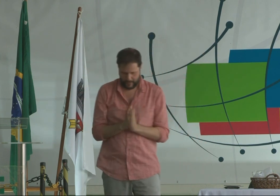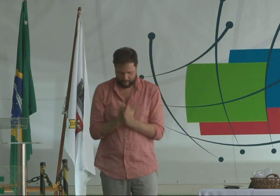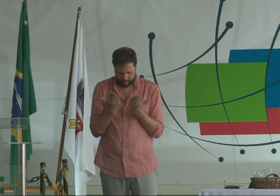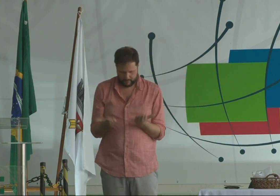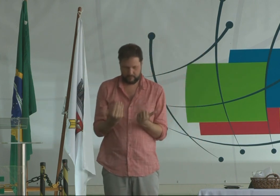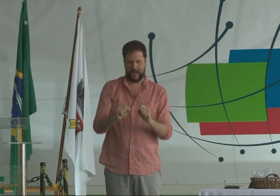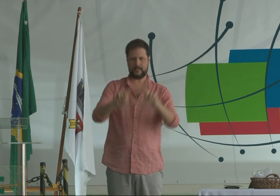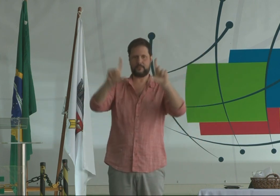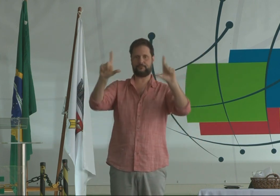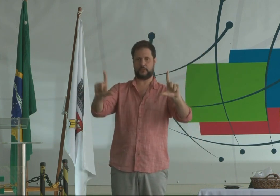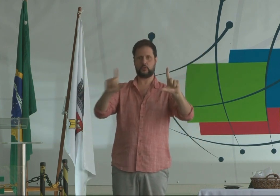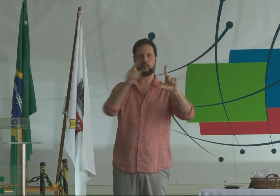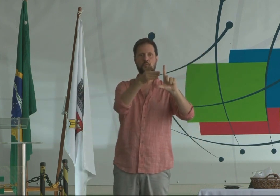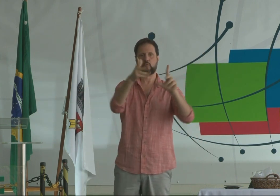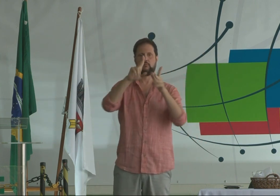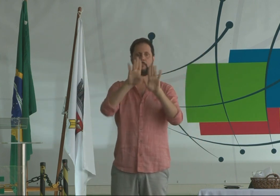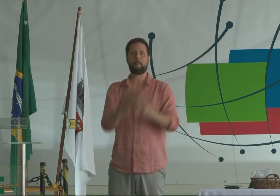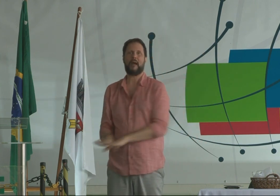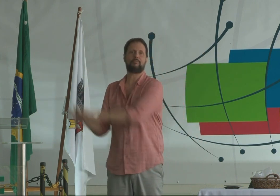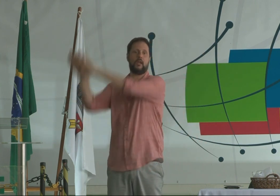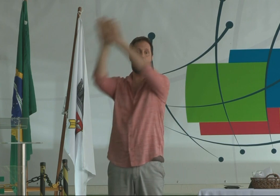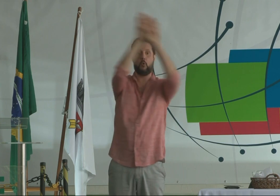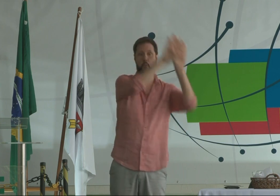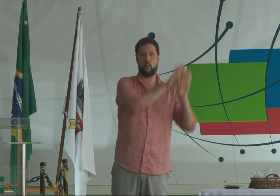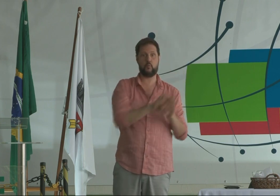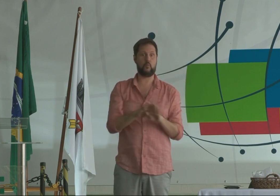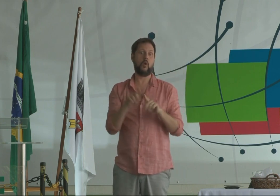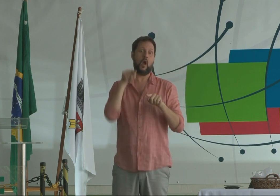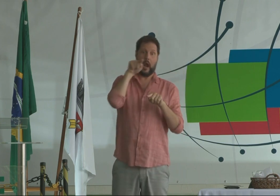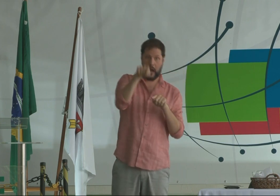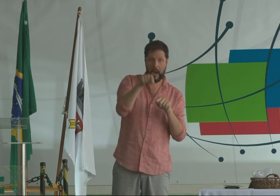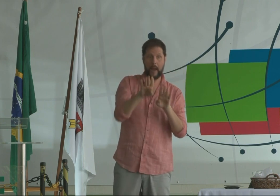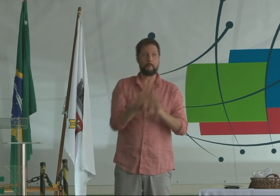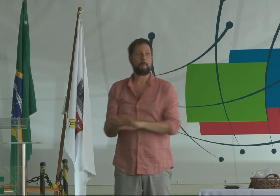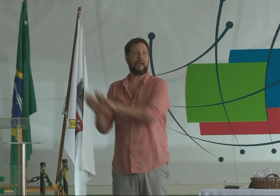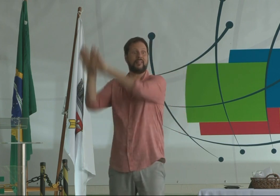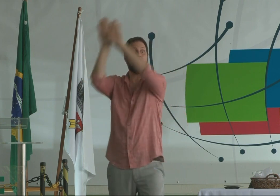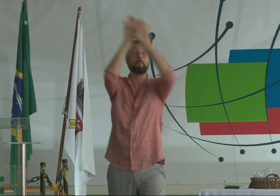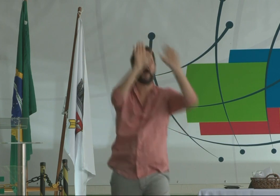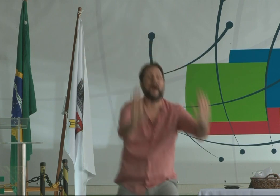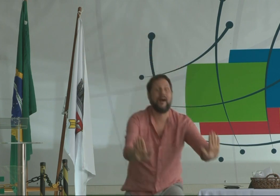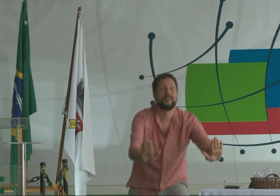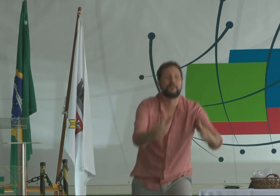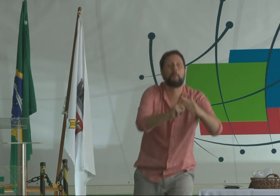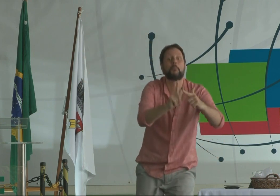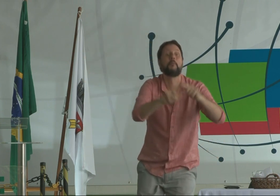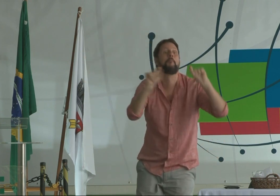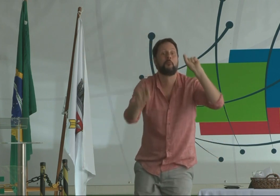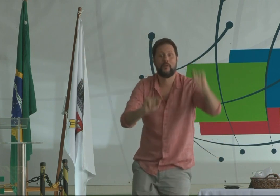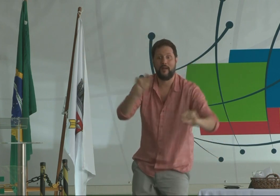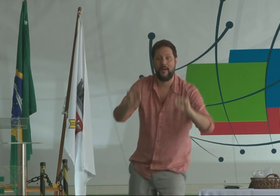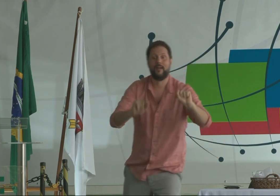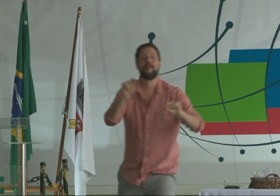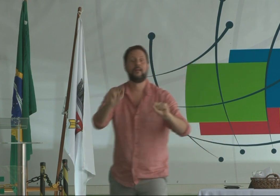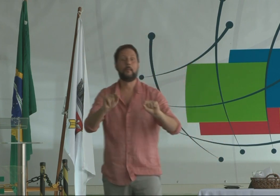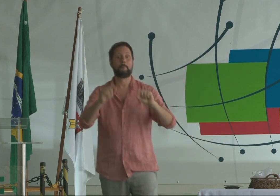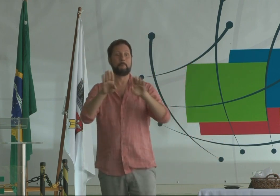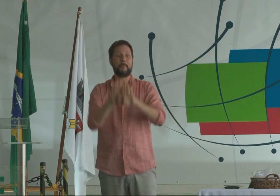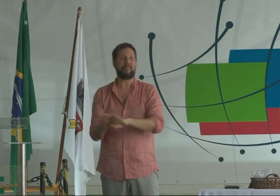no IDEM foi uma alternativa para o Brasil todo. Então, pela primeira vez, a gente teve uma certa uniformidade em relação ao acesso a essa prova.